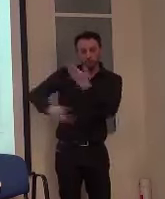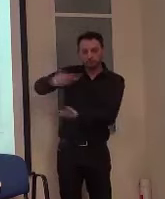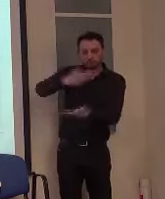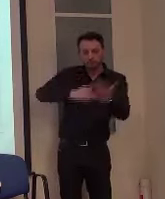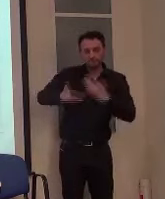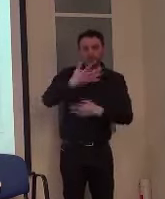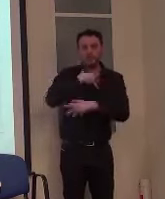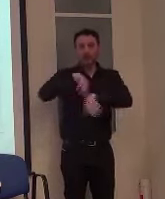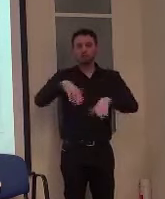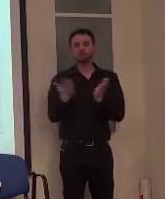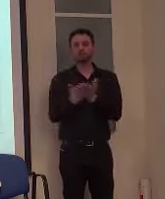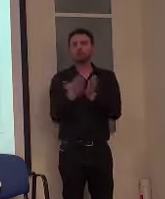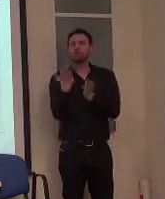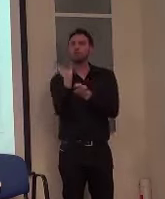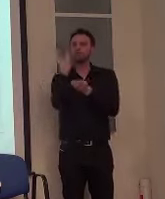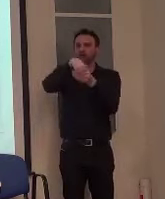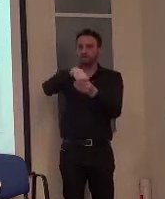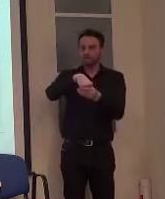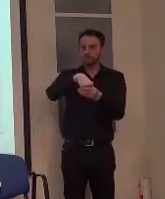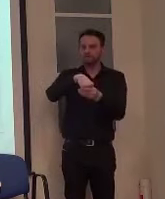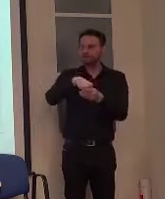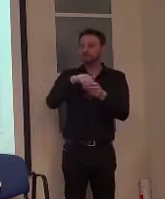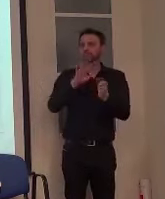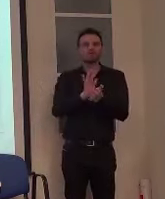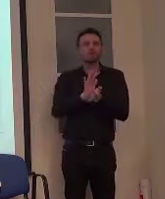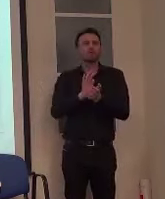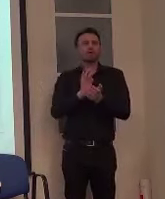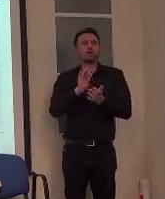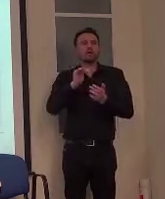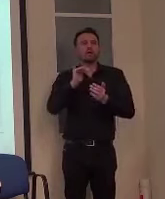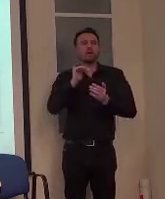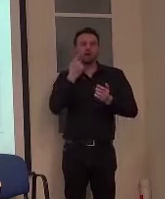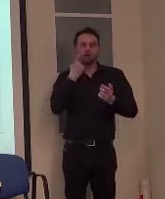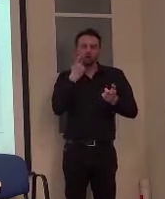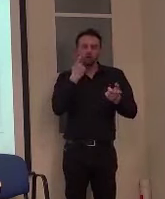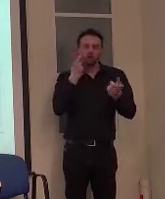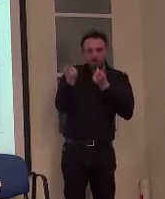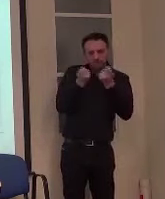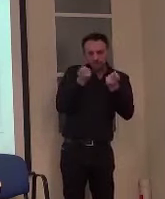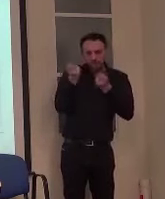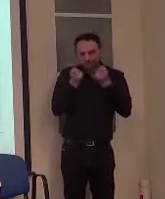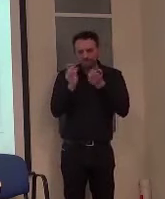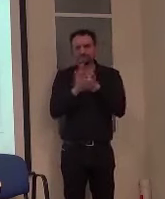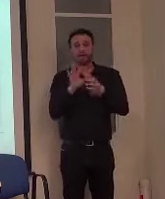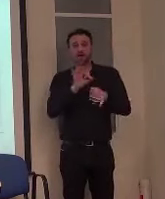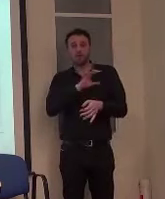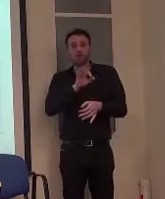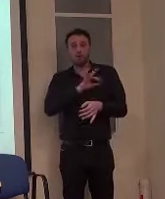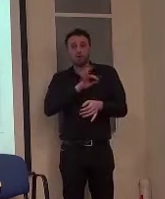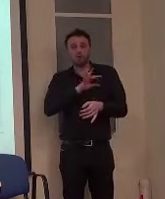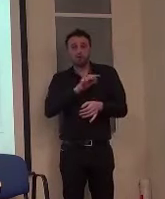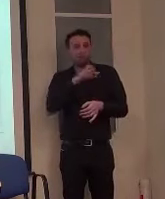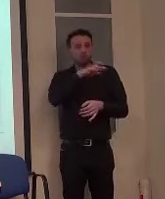ser parte de la elaboración de monitoreo de la evaluación